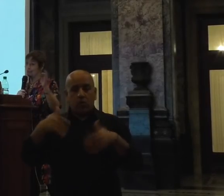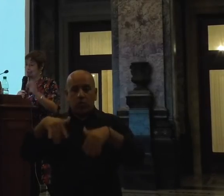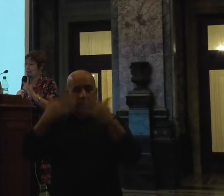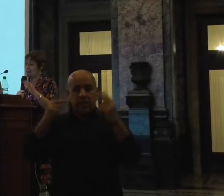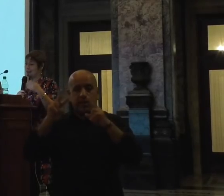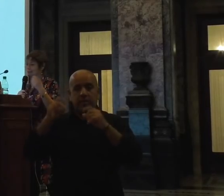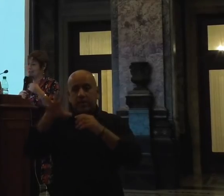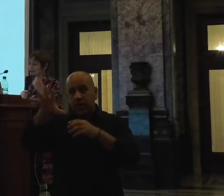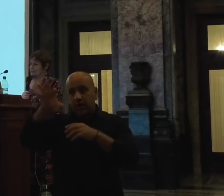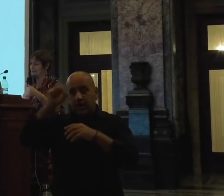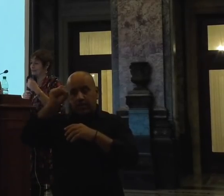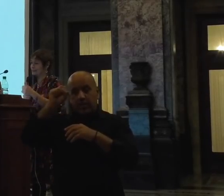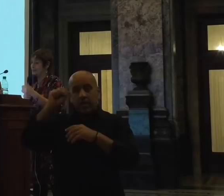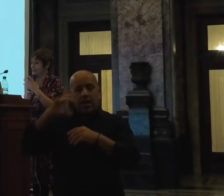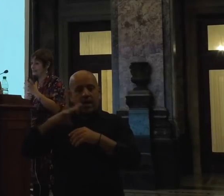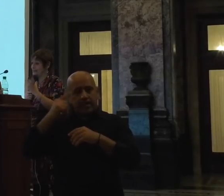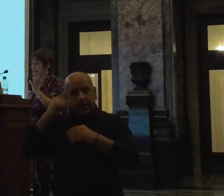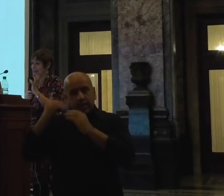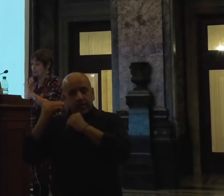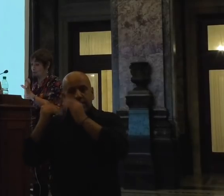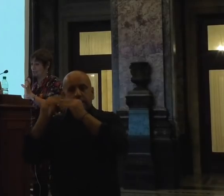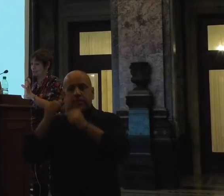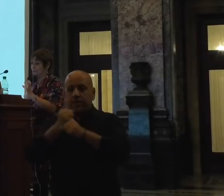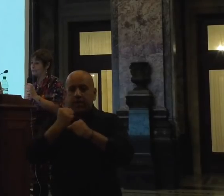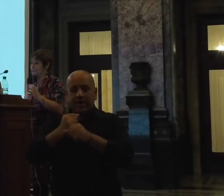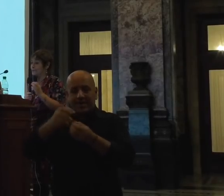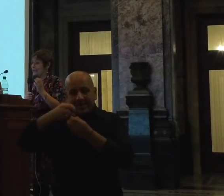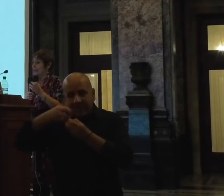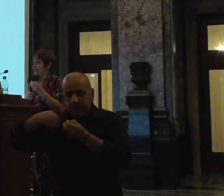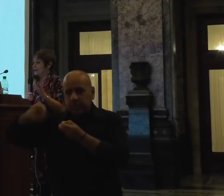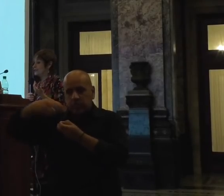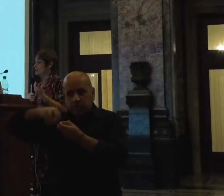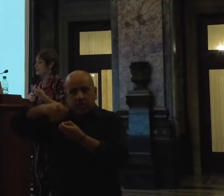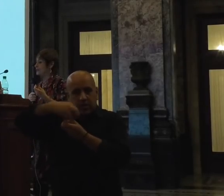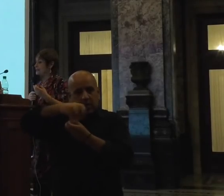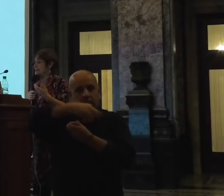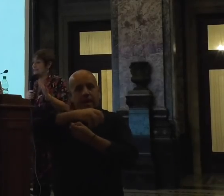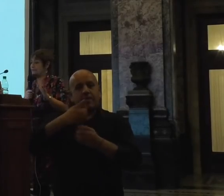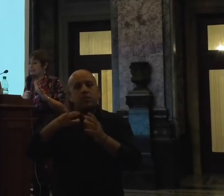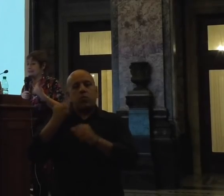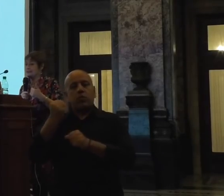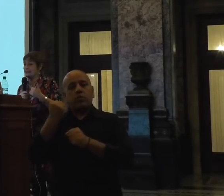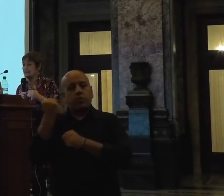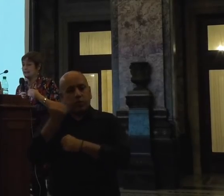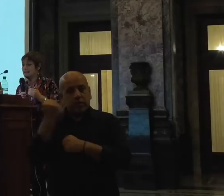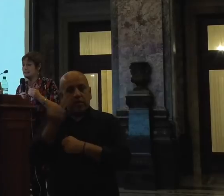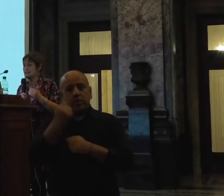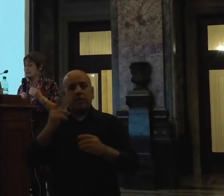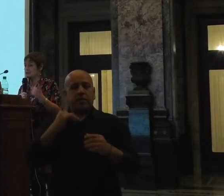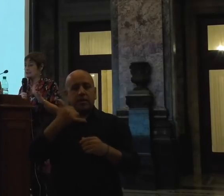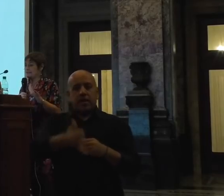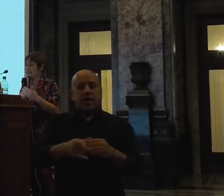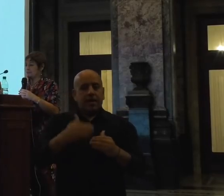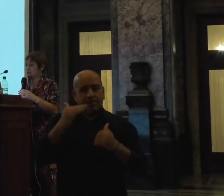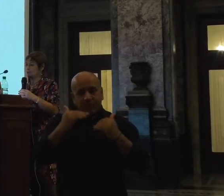constructo hay que trabajarlo sistemáticamente y tratar de desglosarlo. Creo que es muy importante tener diferentes niveles de análisis